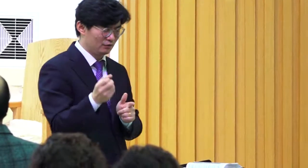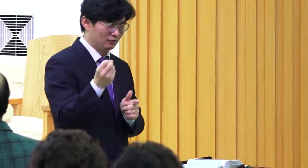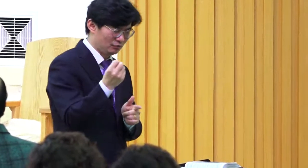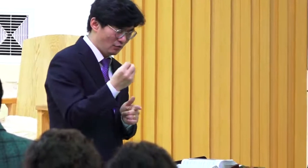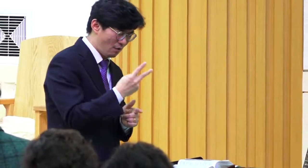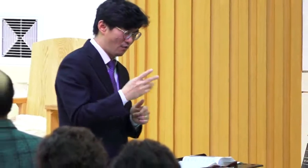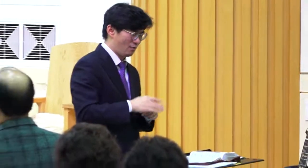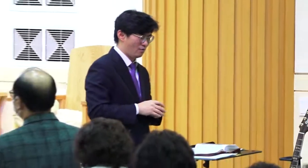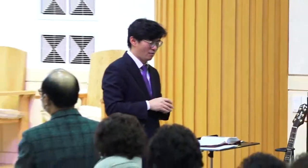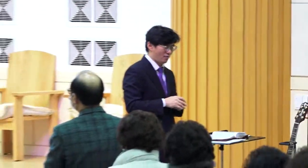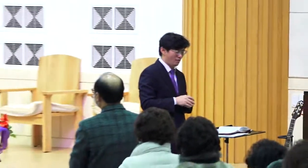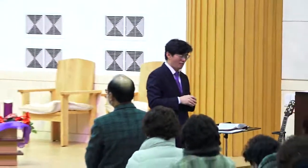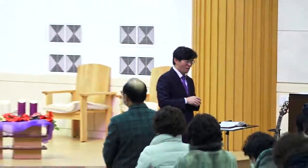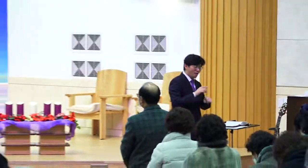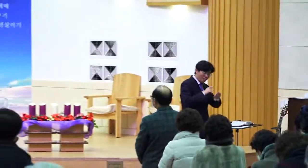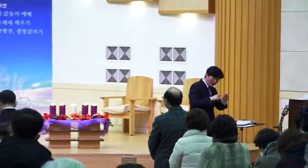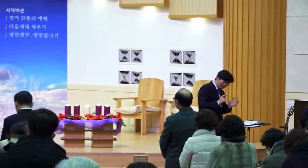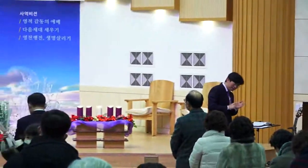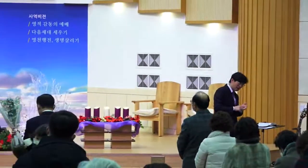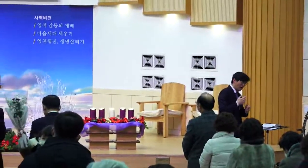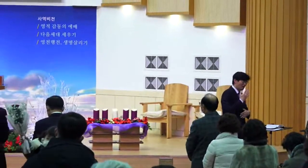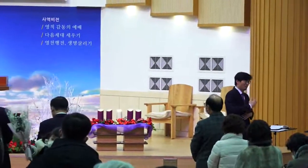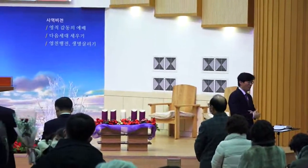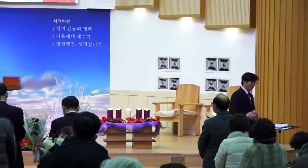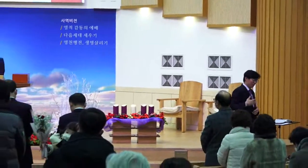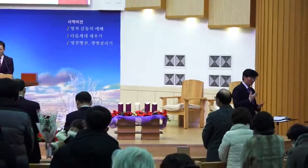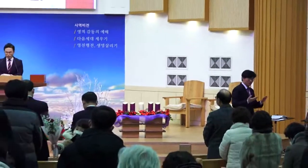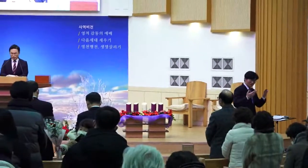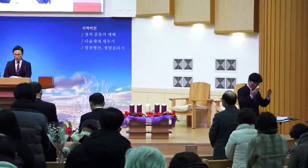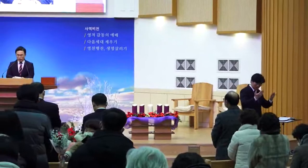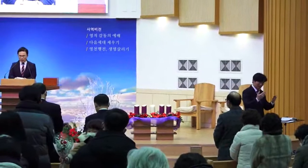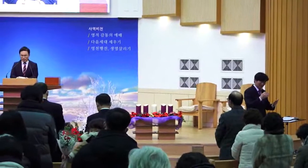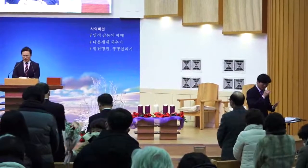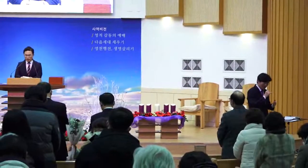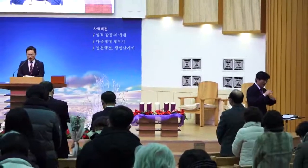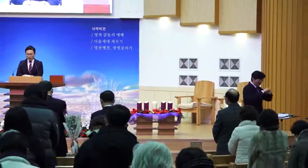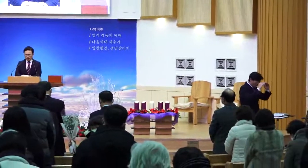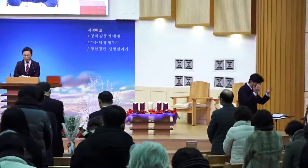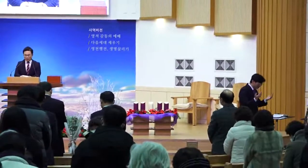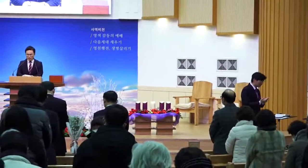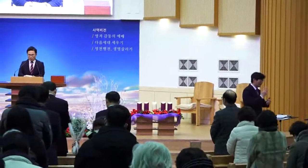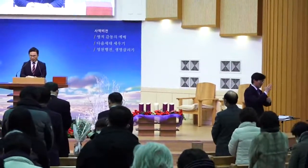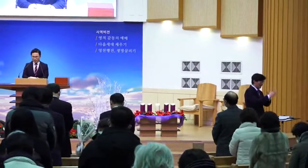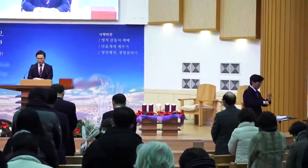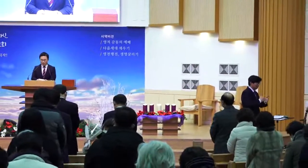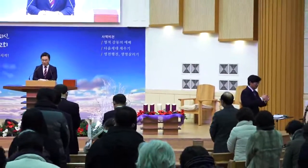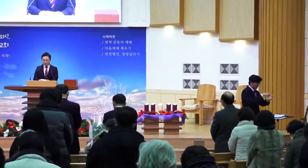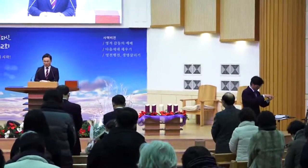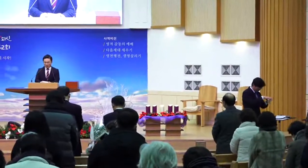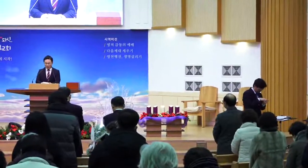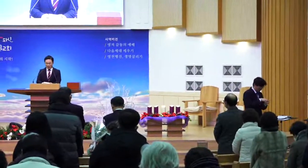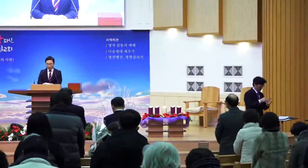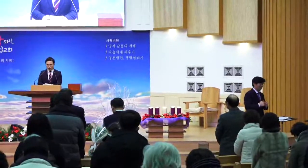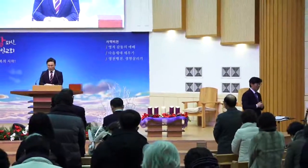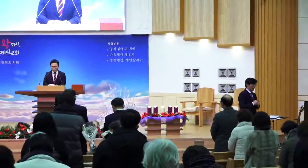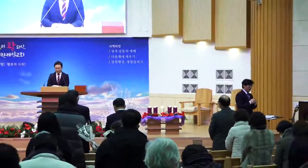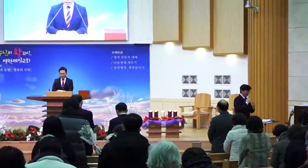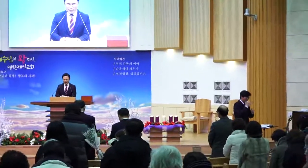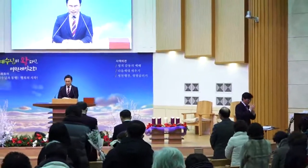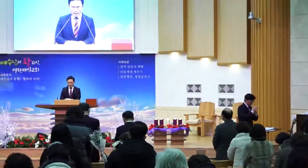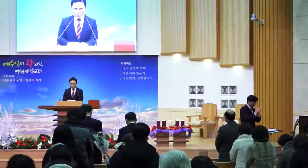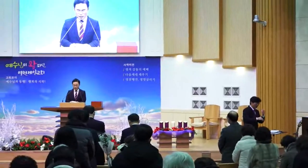것이 없어서 마음과 몸으로 나오신 분들 하나님 그 모든 것을 주님께서 흠양하시고 받으셔서 하나님 나라